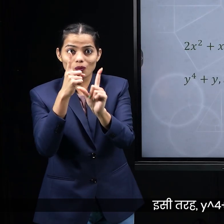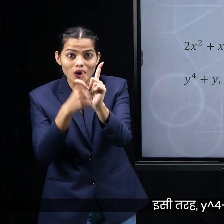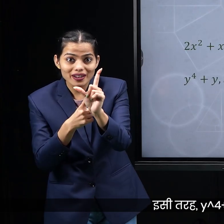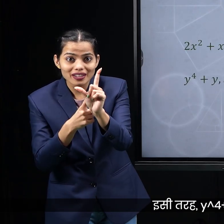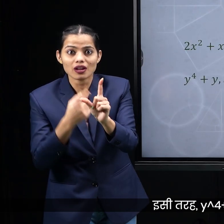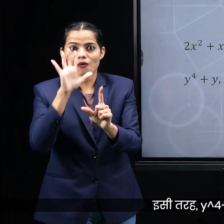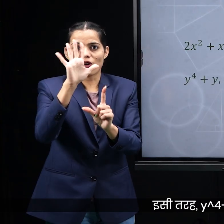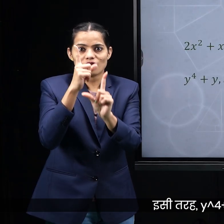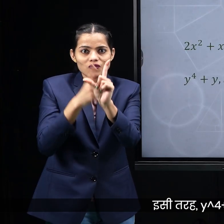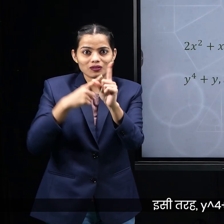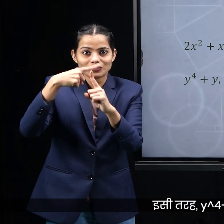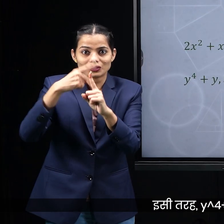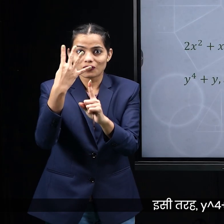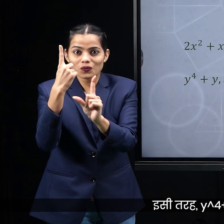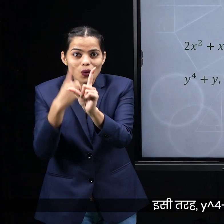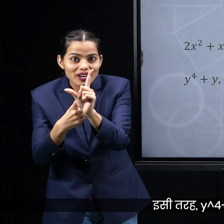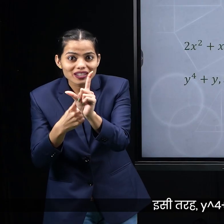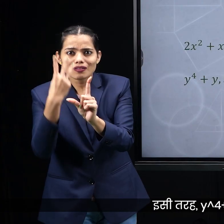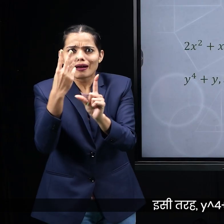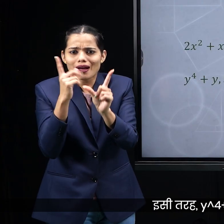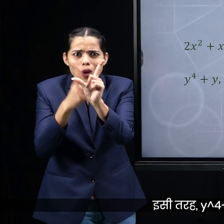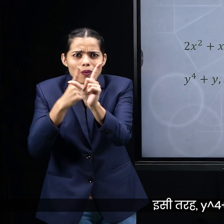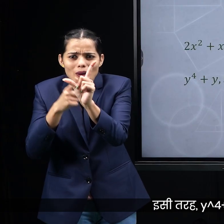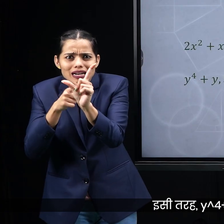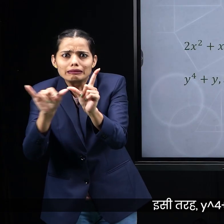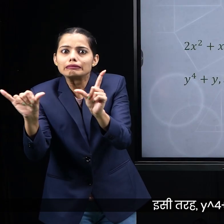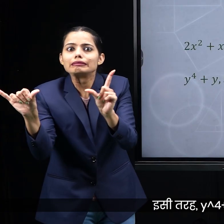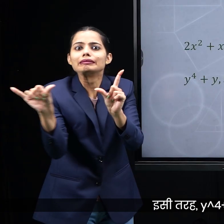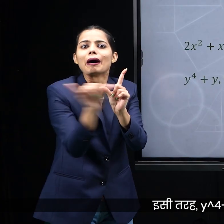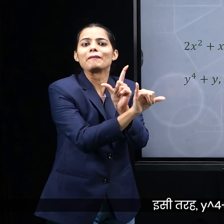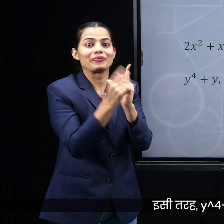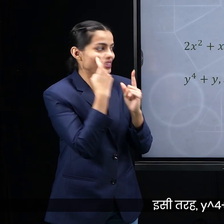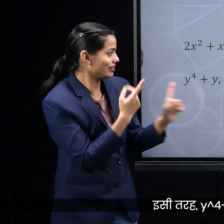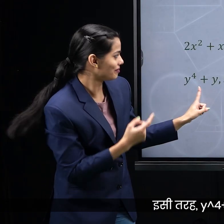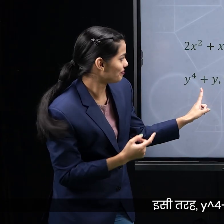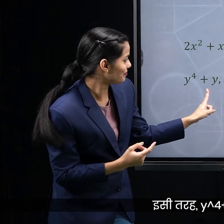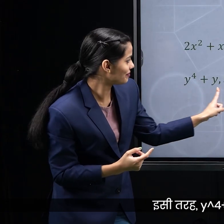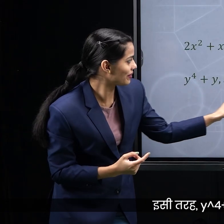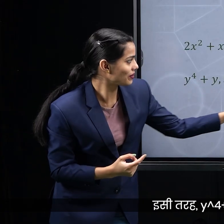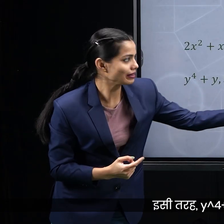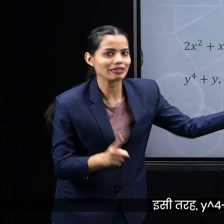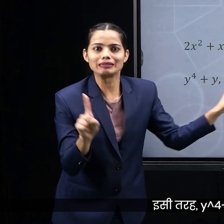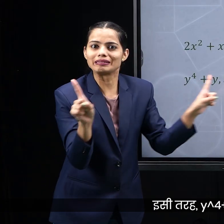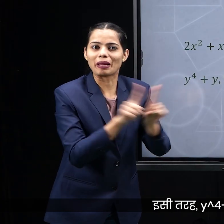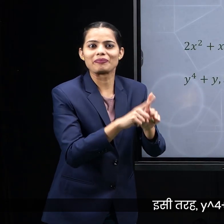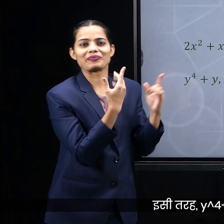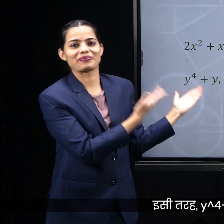प्लस y, 5y प्लस 4y³, 5y प्लस 3 चर y